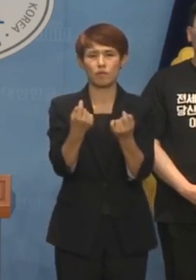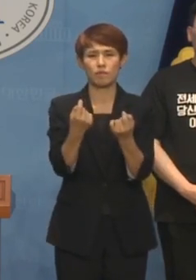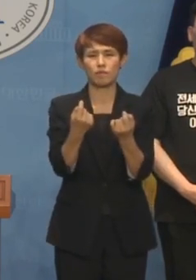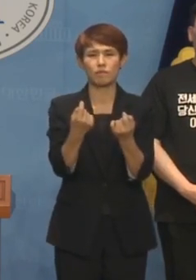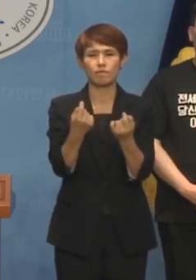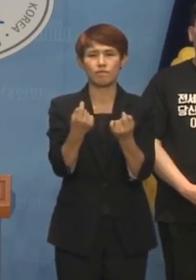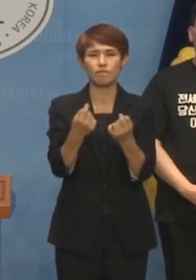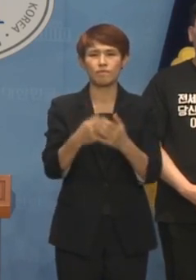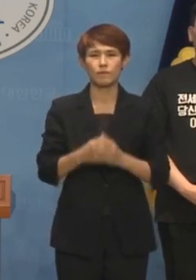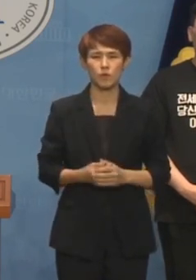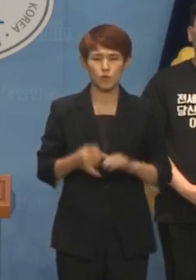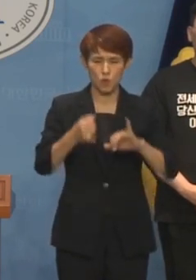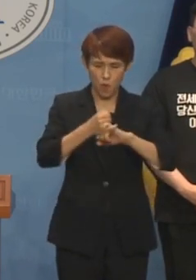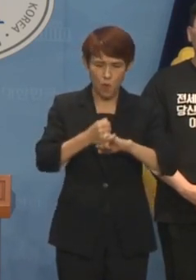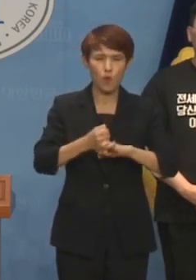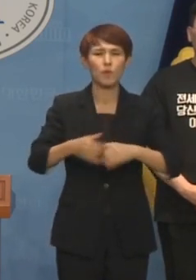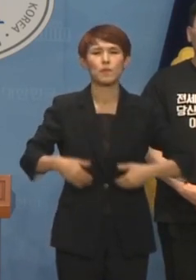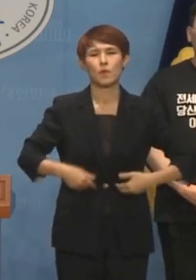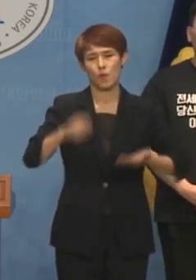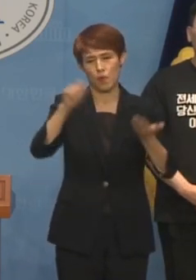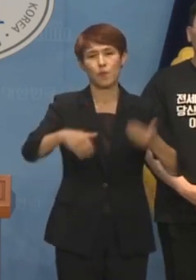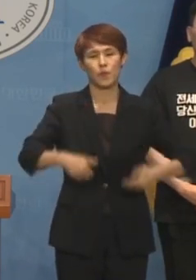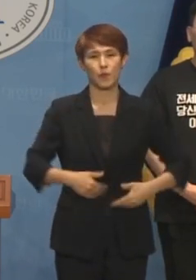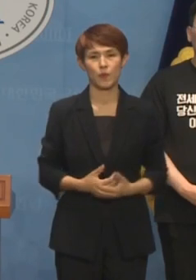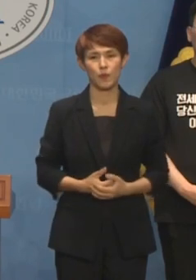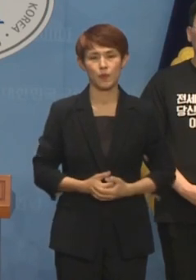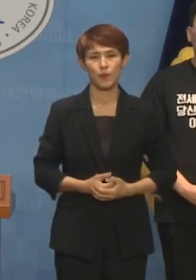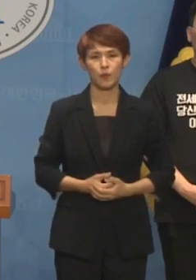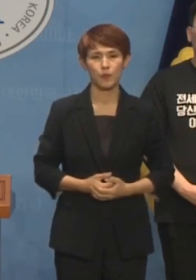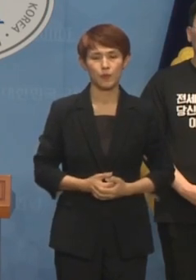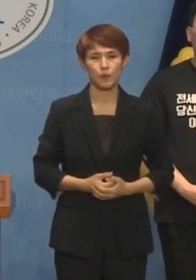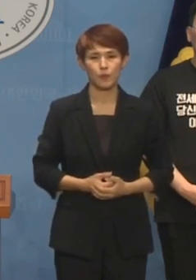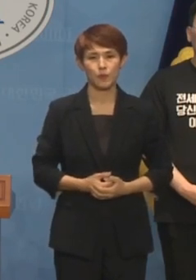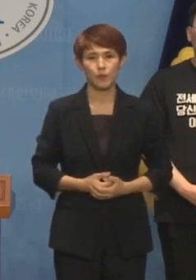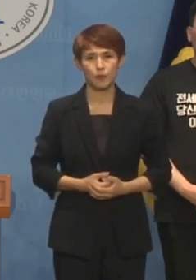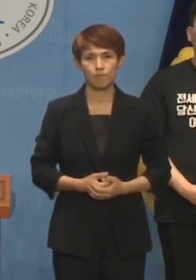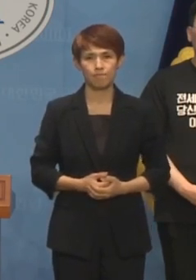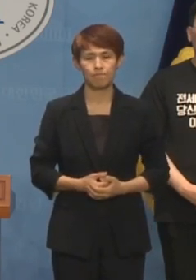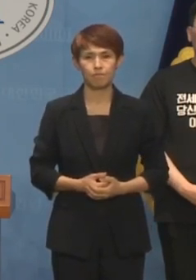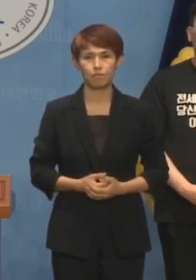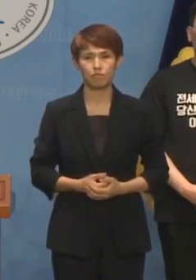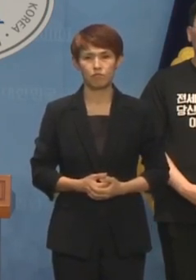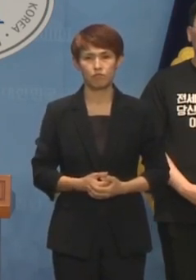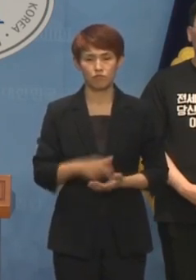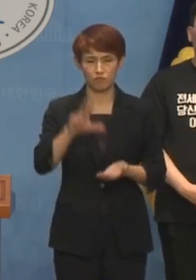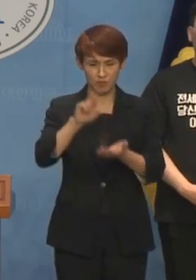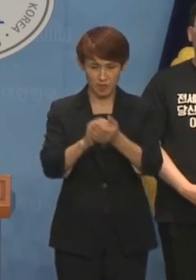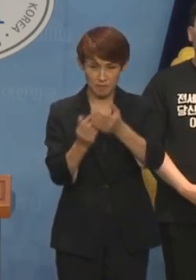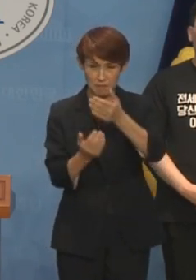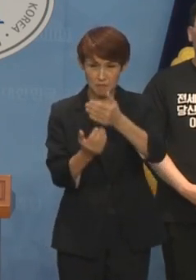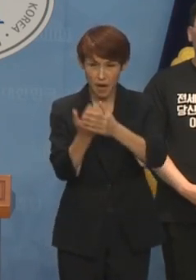된다고 생각해요. 그런 점에서 사실은 잘못되면 결국은